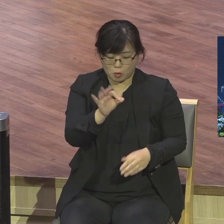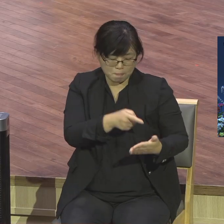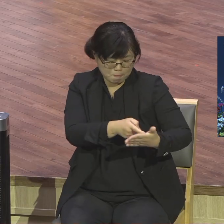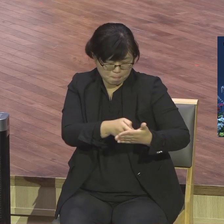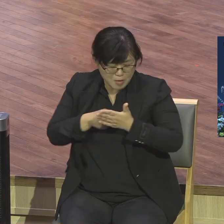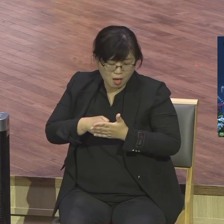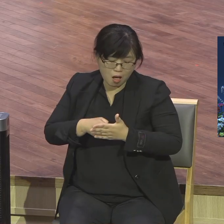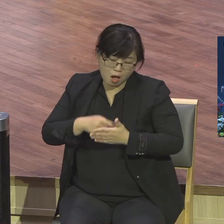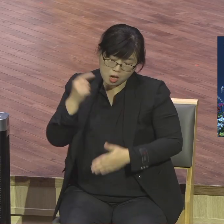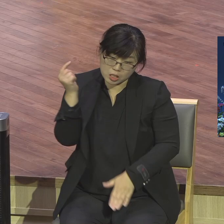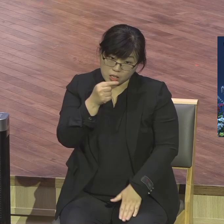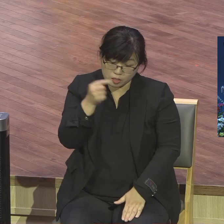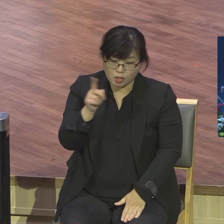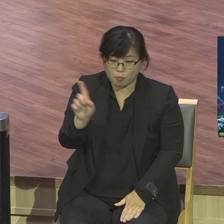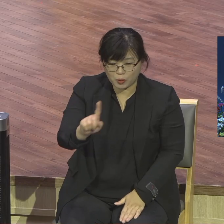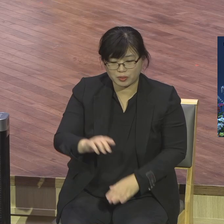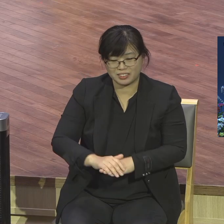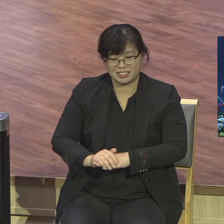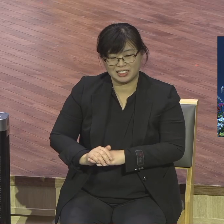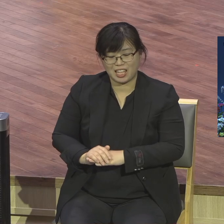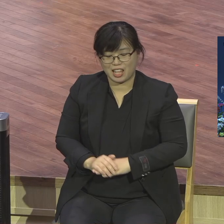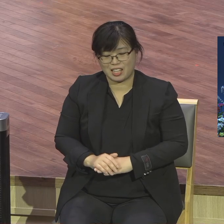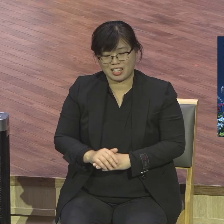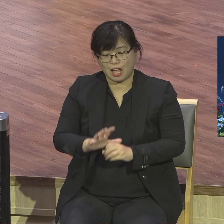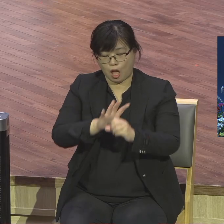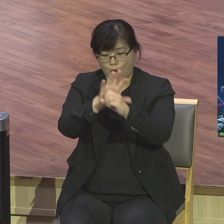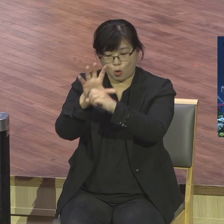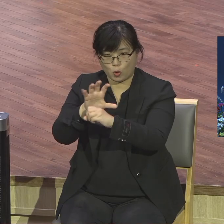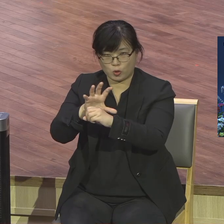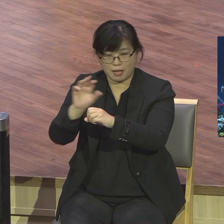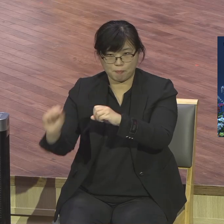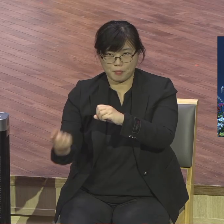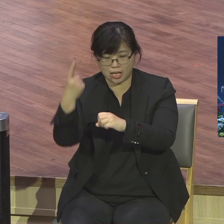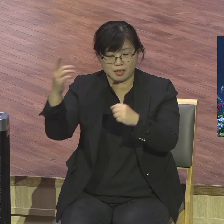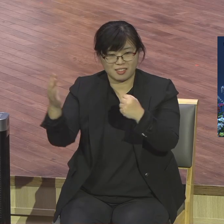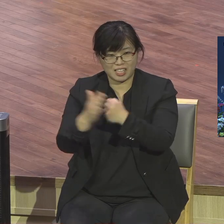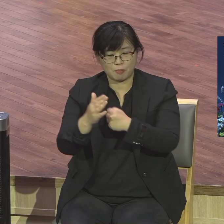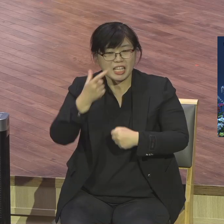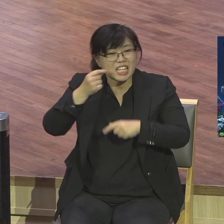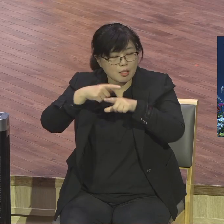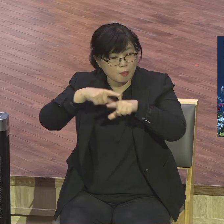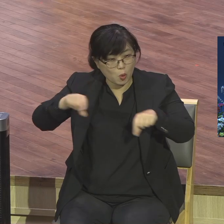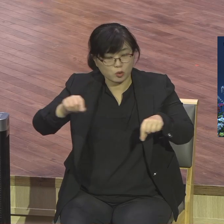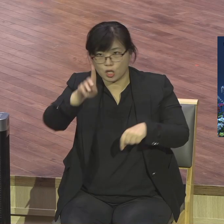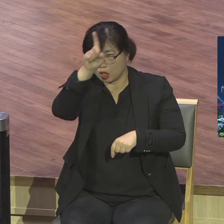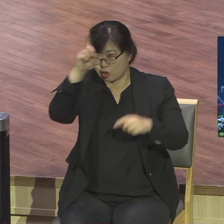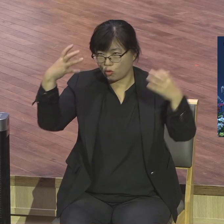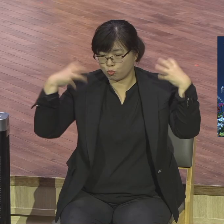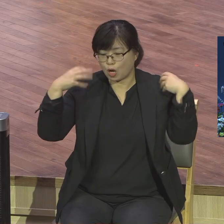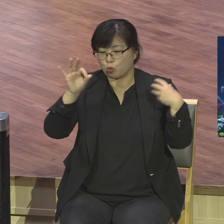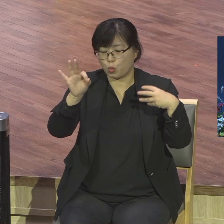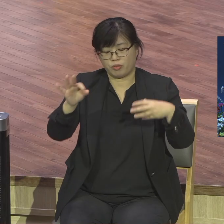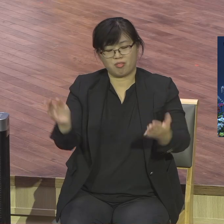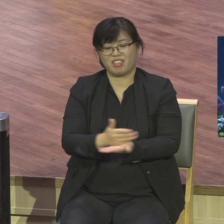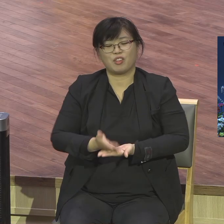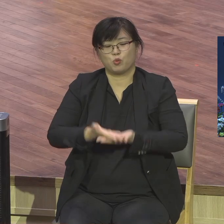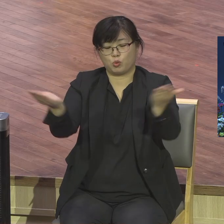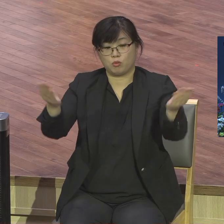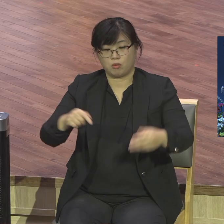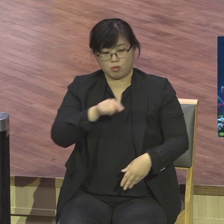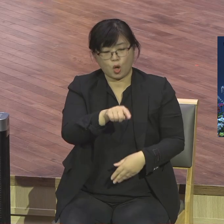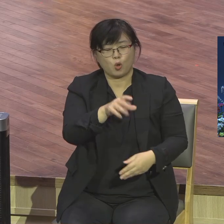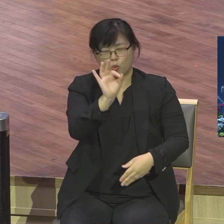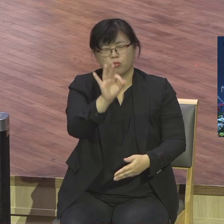씁니다 저 분은 좀 돌리려고 경제를 돌리려고 돈을 주잖아요 돈 안 쓰고 돈으로 접근한다 돈 안 써요